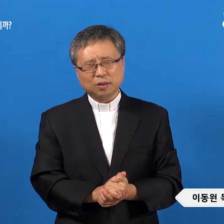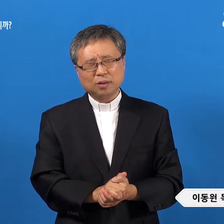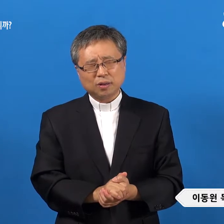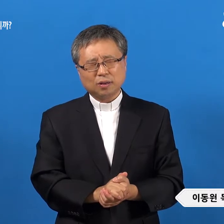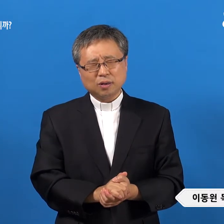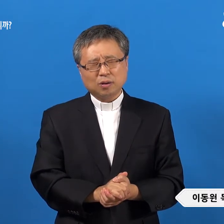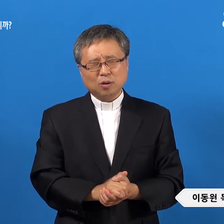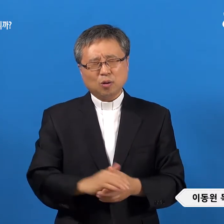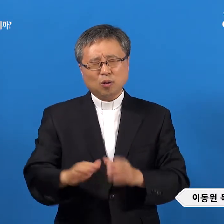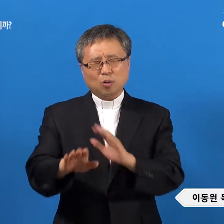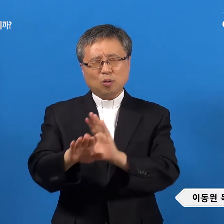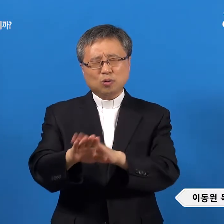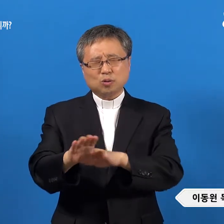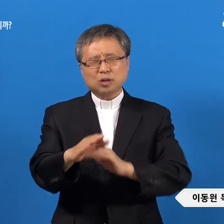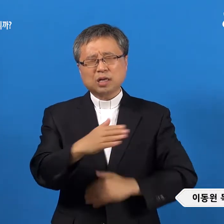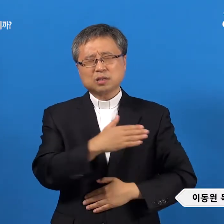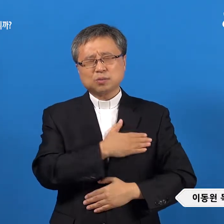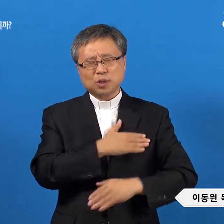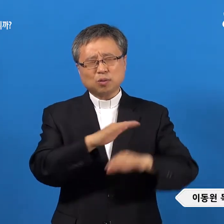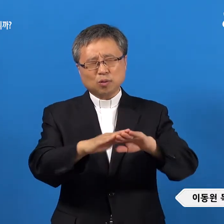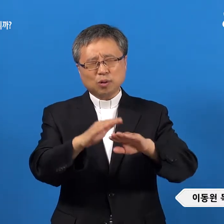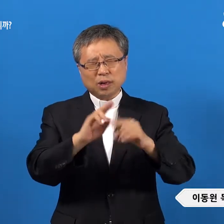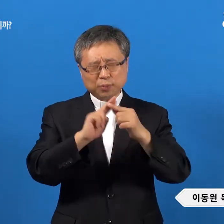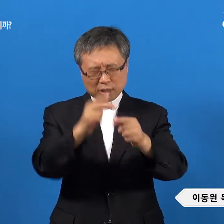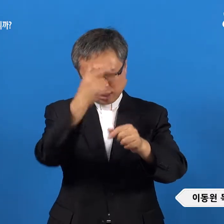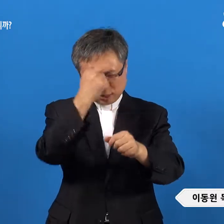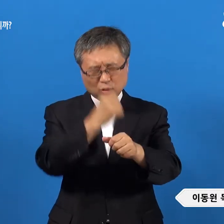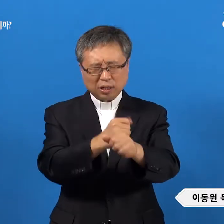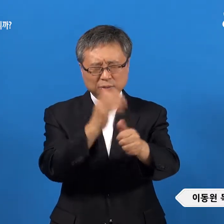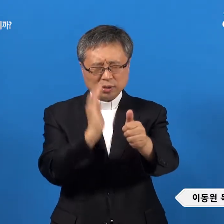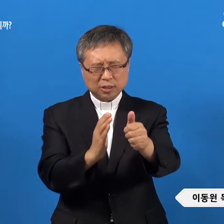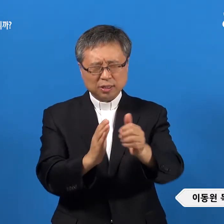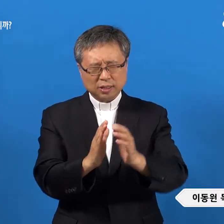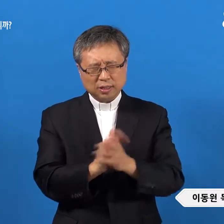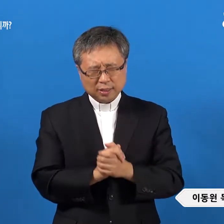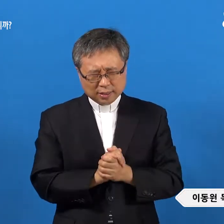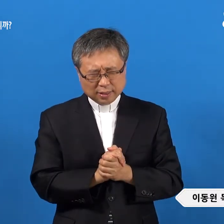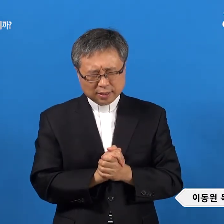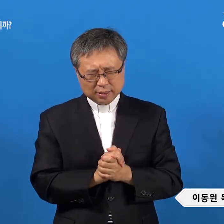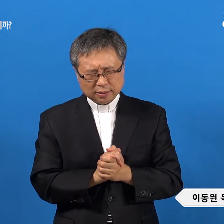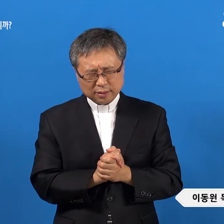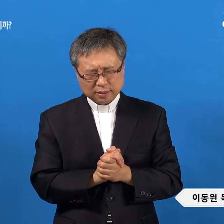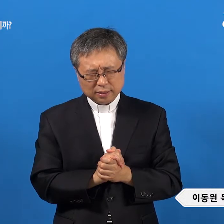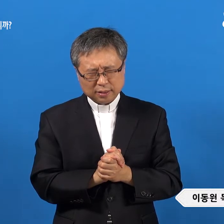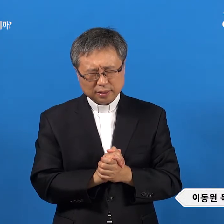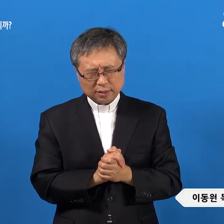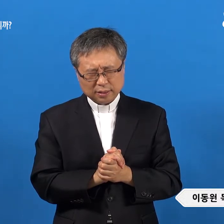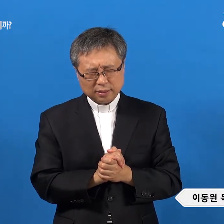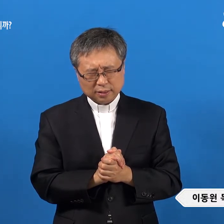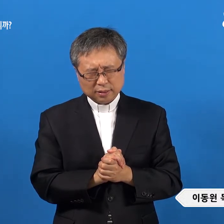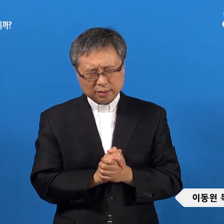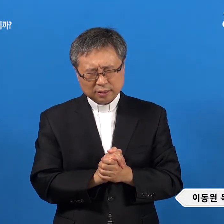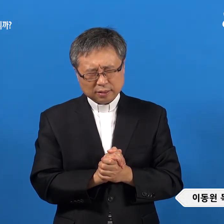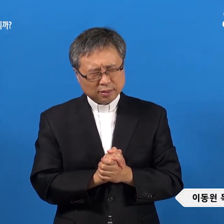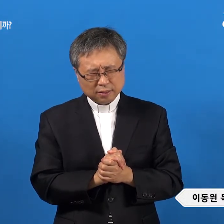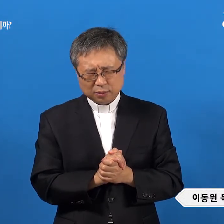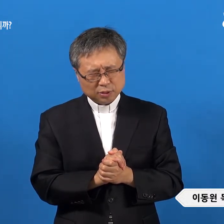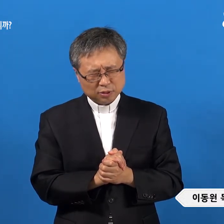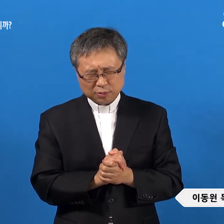오른손을 가슴에 얹고 기도하겠습니다. 그런 분들 함께 같이 기도하겠습니다. 하나님, 여기 당신의 백성들이 주 앞에 기도합니다.